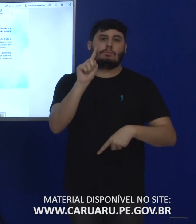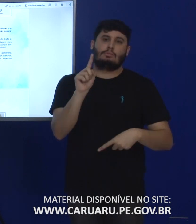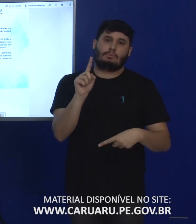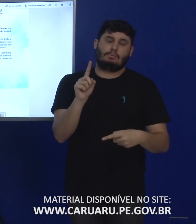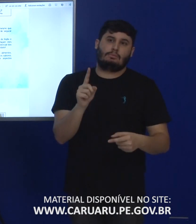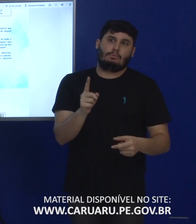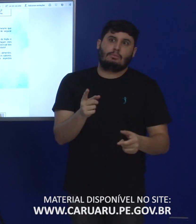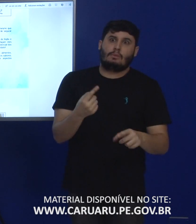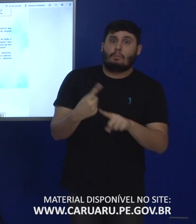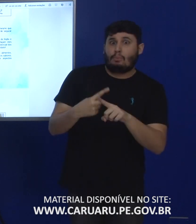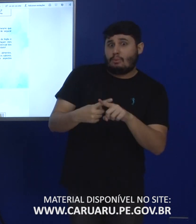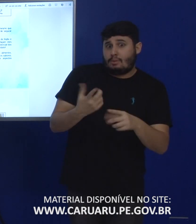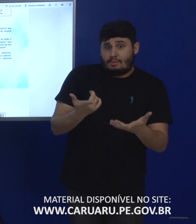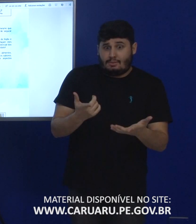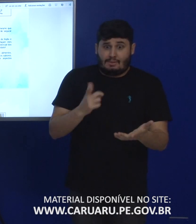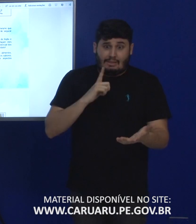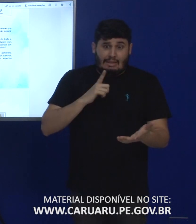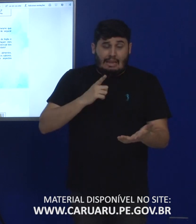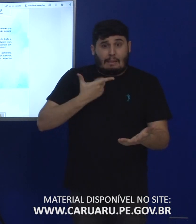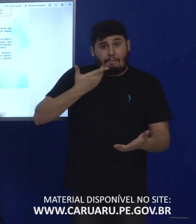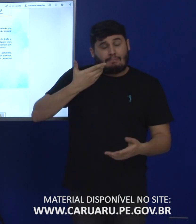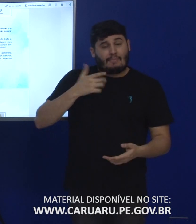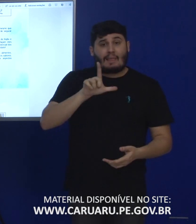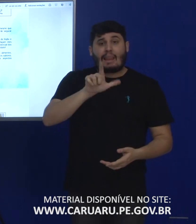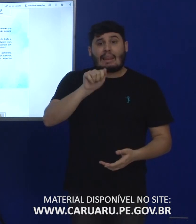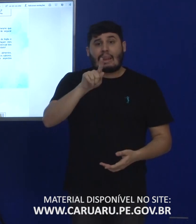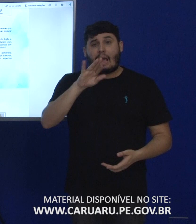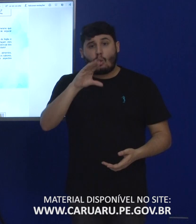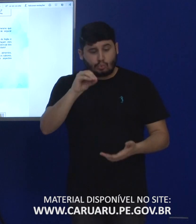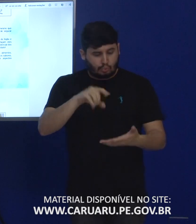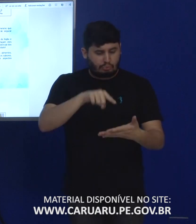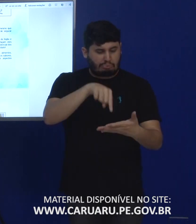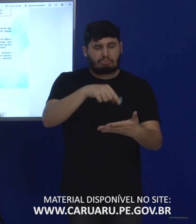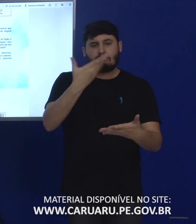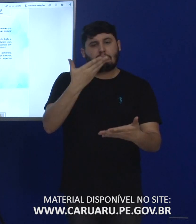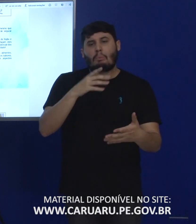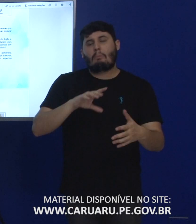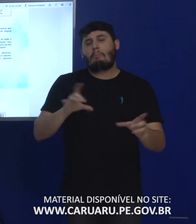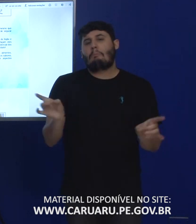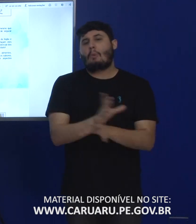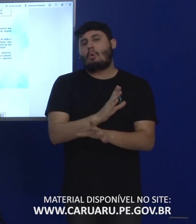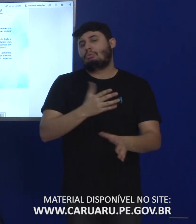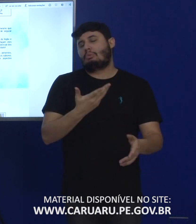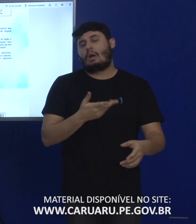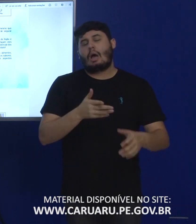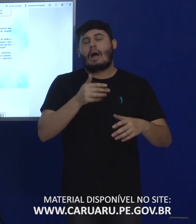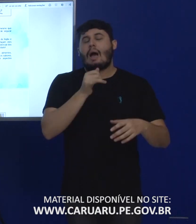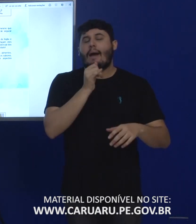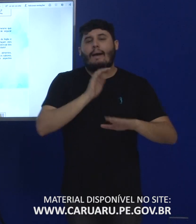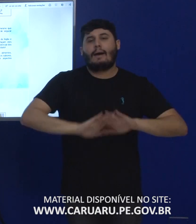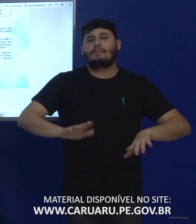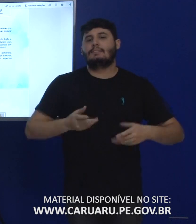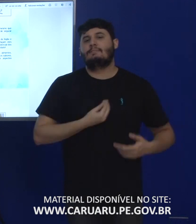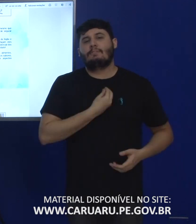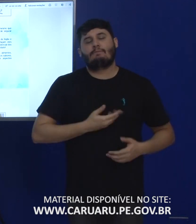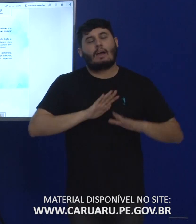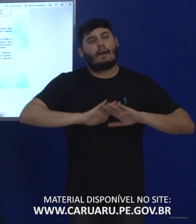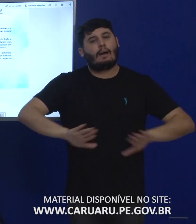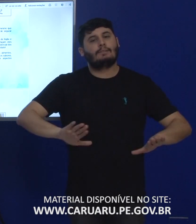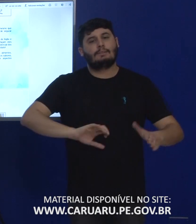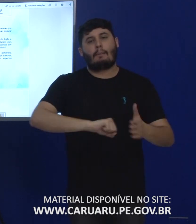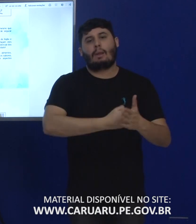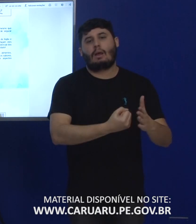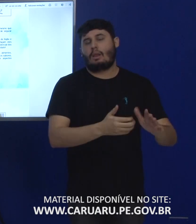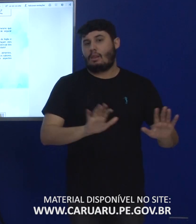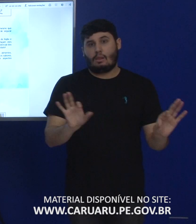vezes, que um diagnóstico pode nos atestar. Então, aproveitem essa hora das refeições para conversar,